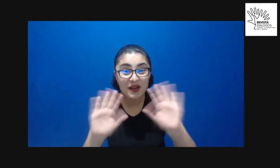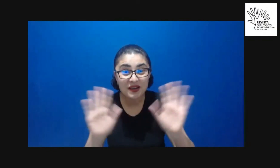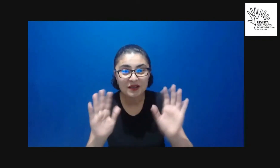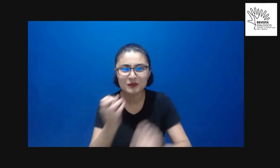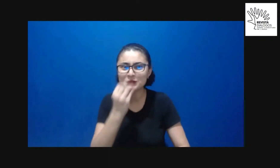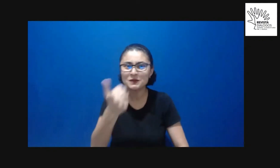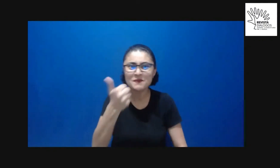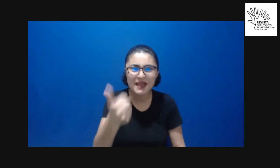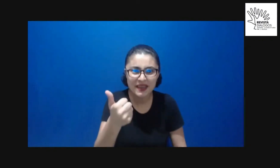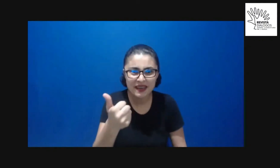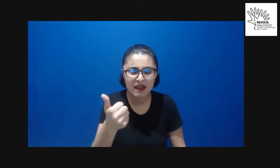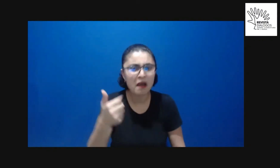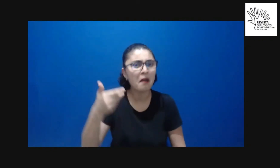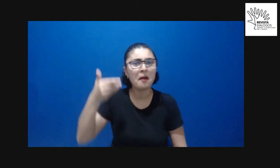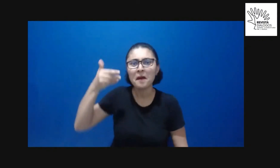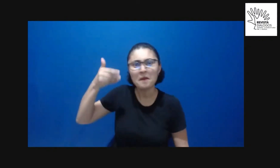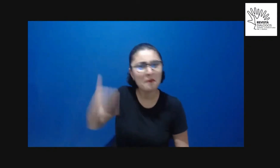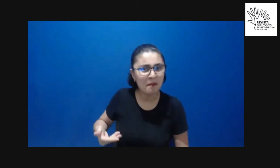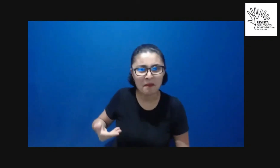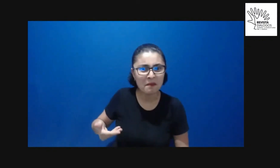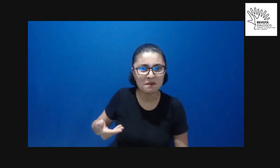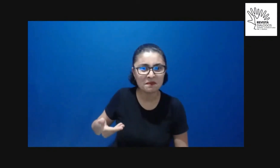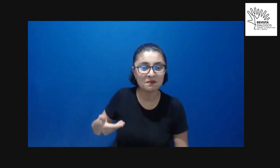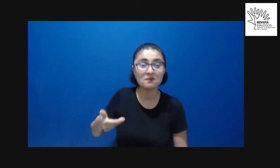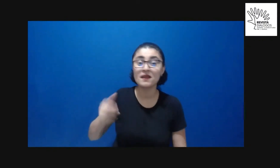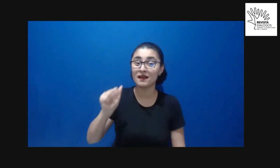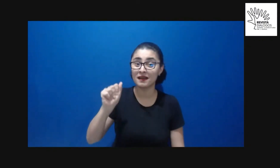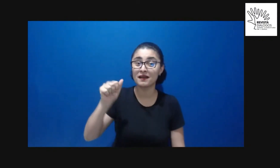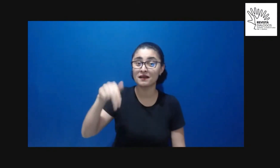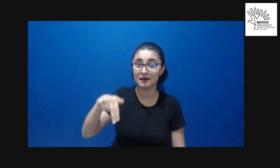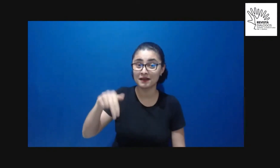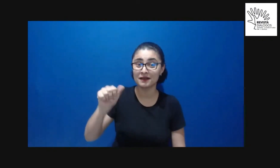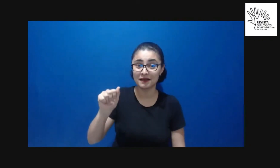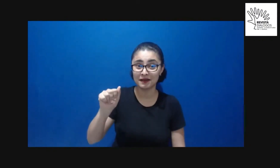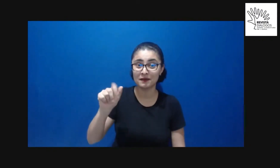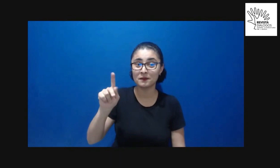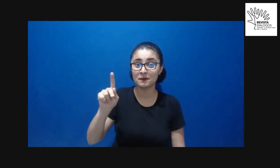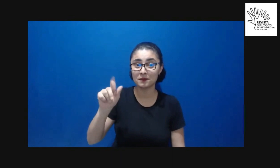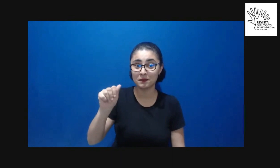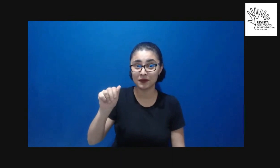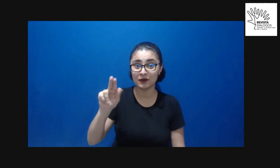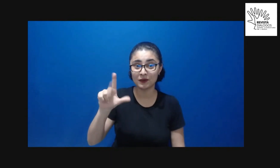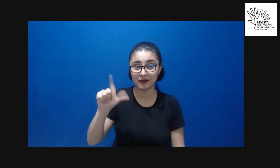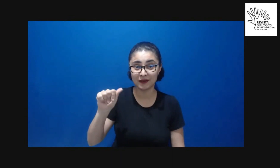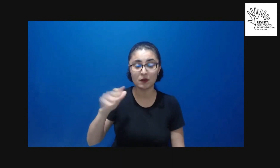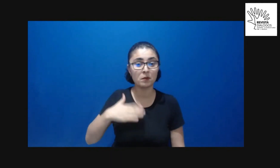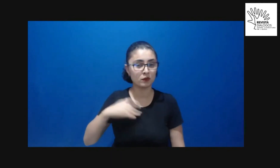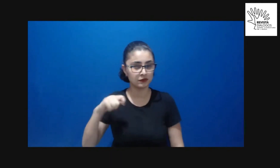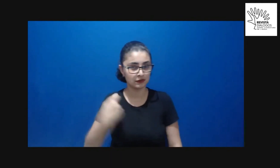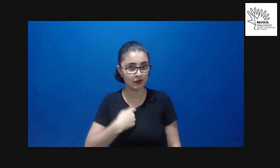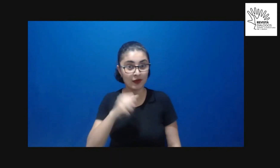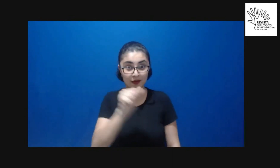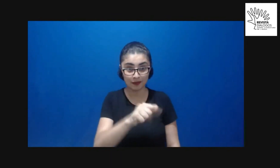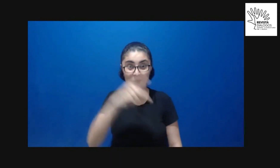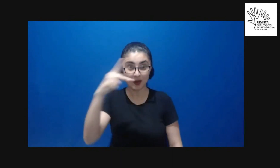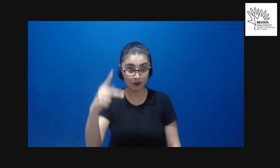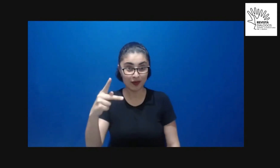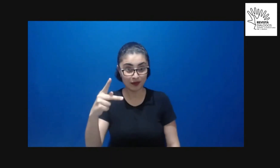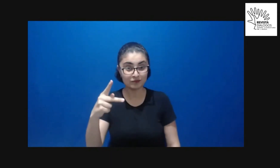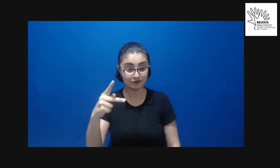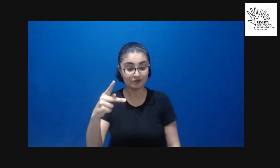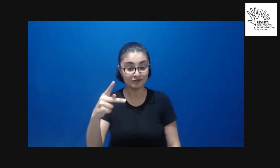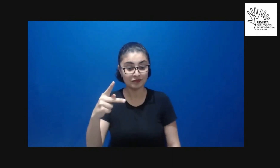Olá, tudo bem? Eu sou Ana Paula e meu sinal é esse.